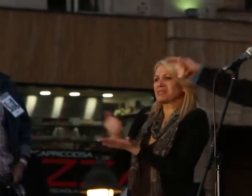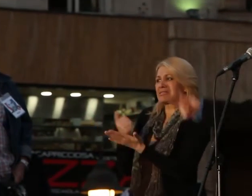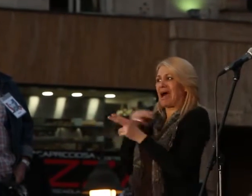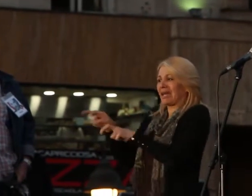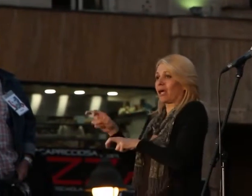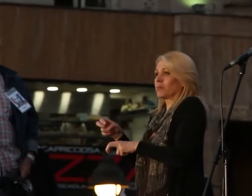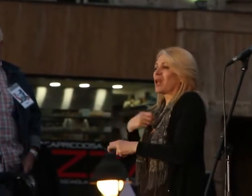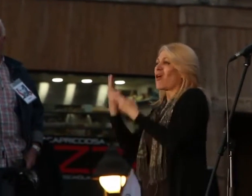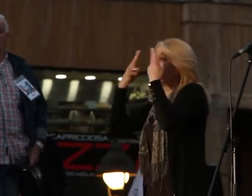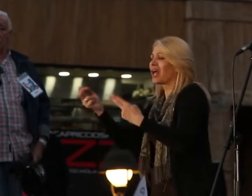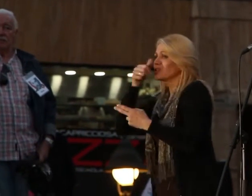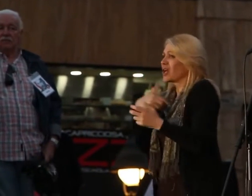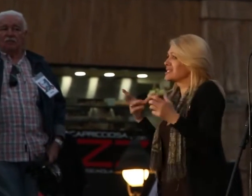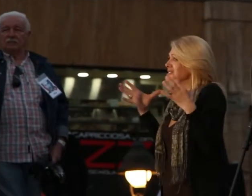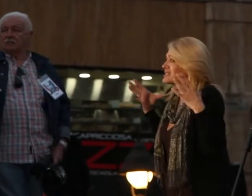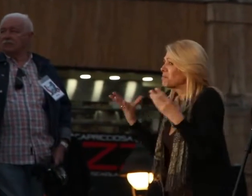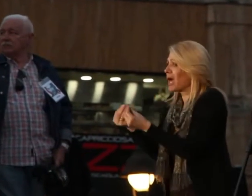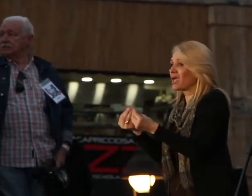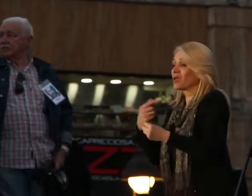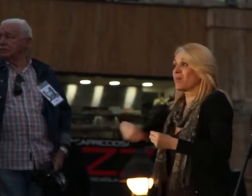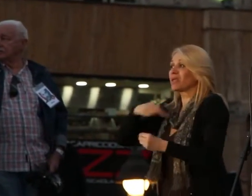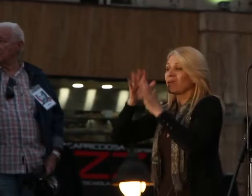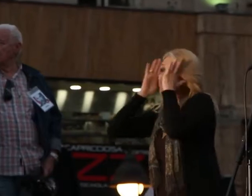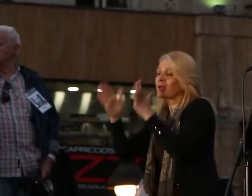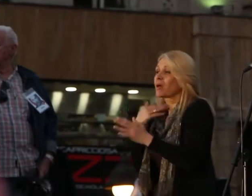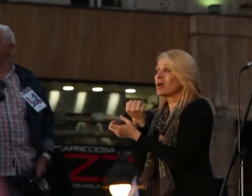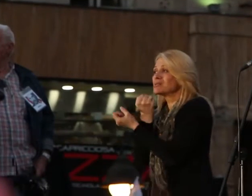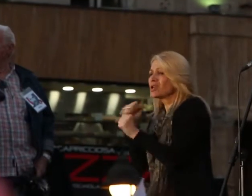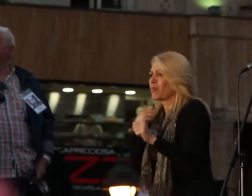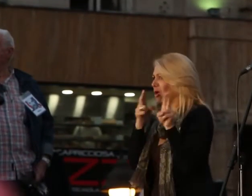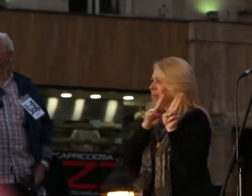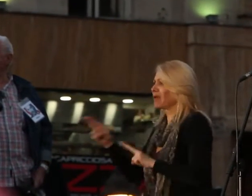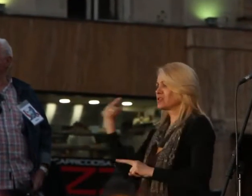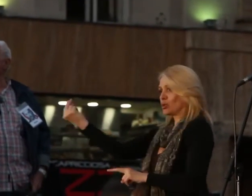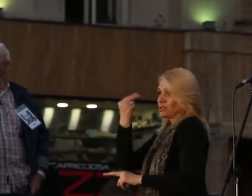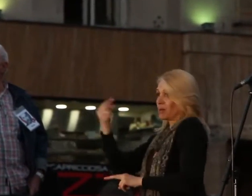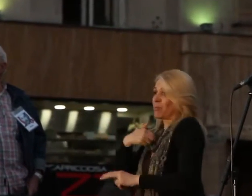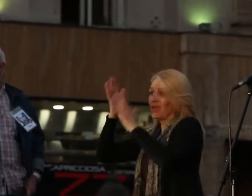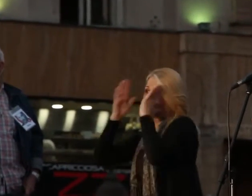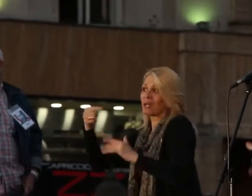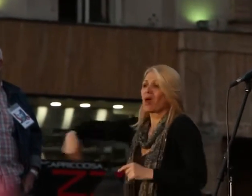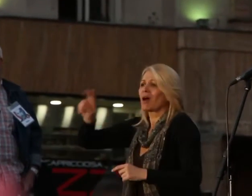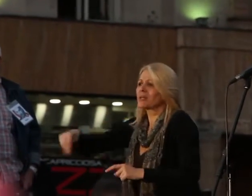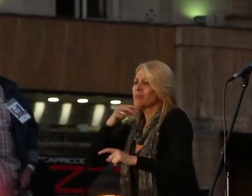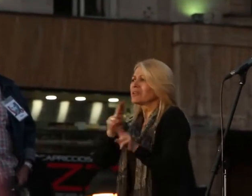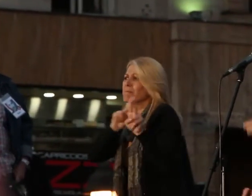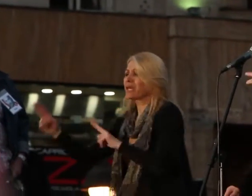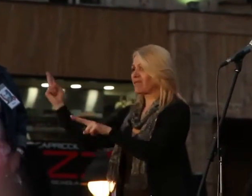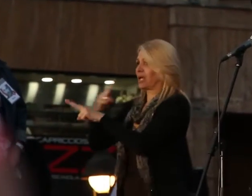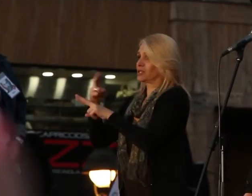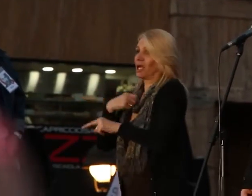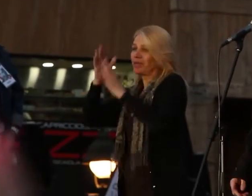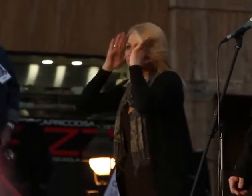nego vrednosti koje nas spajaju. Mi verujemo u slobodnu i pravičnu Srbiju. Mi verujemo da ovo može da bude pravna država.